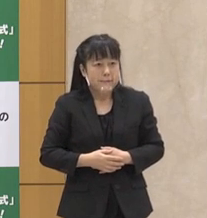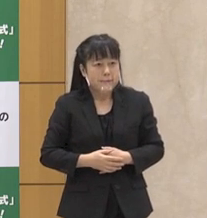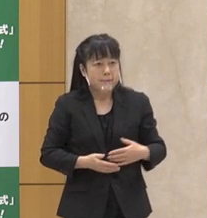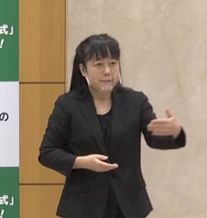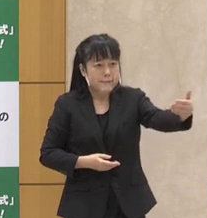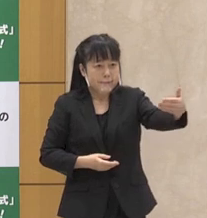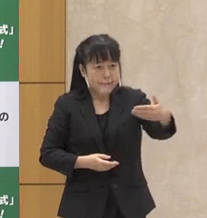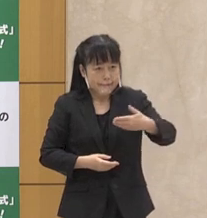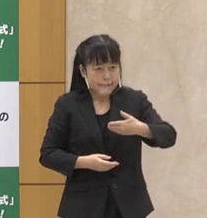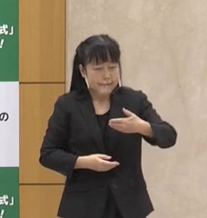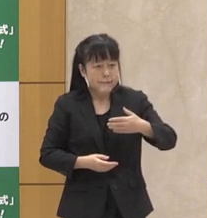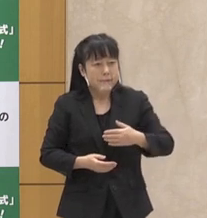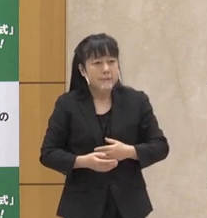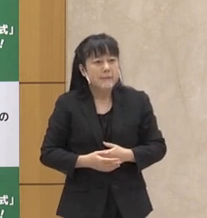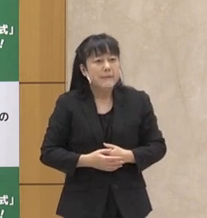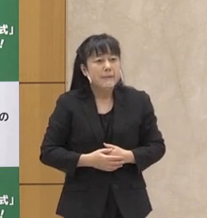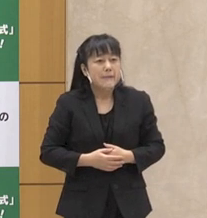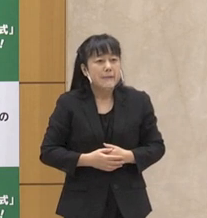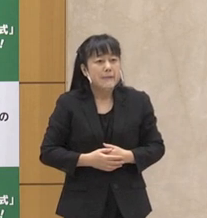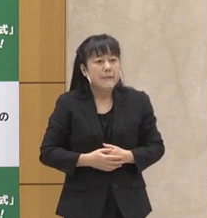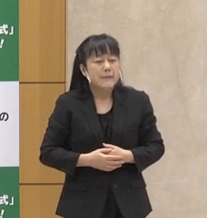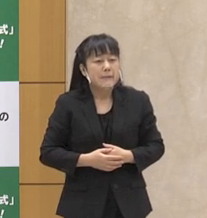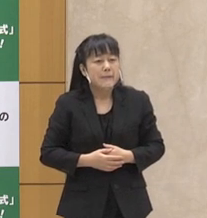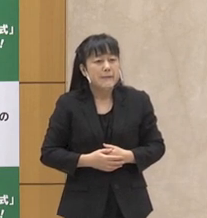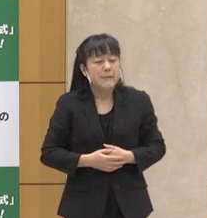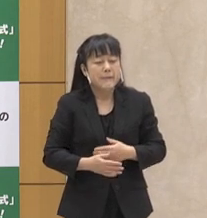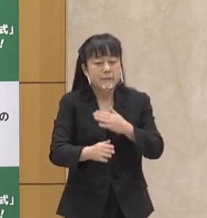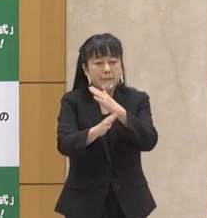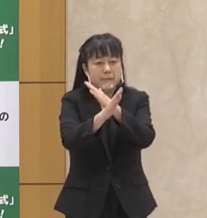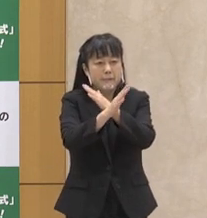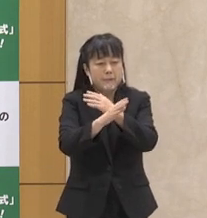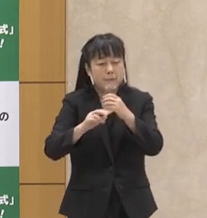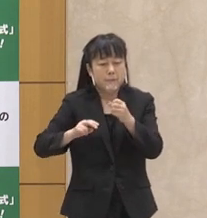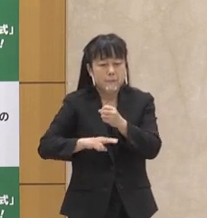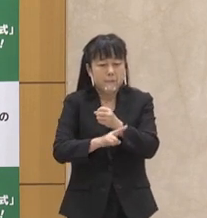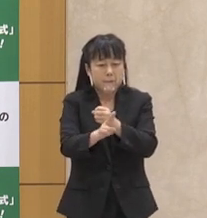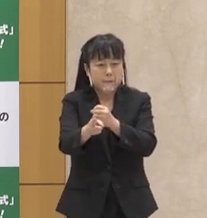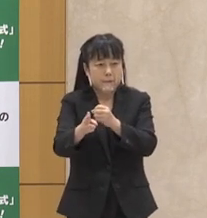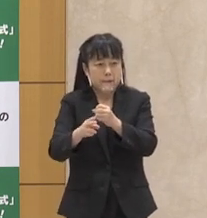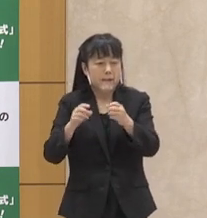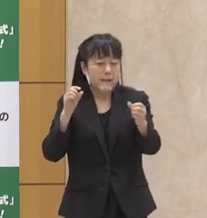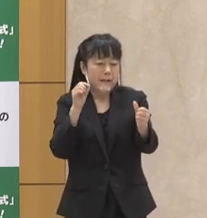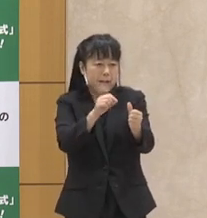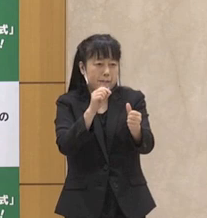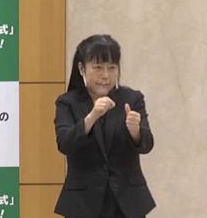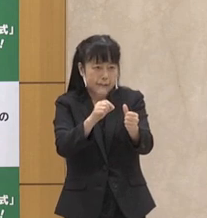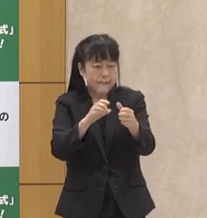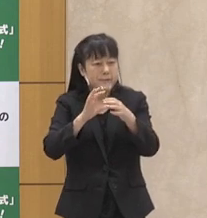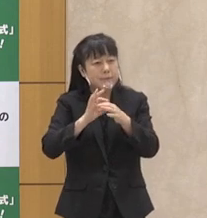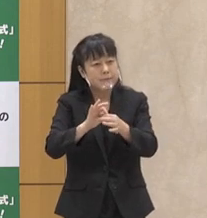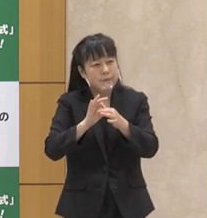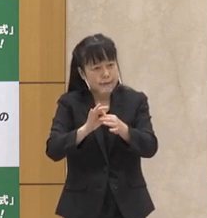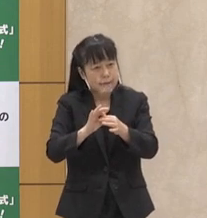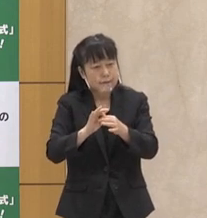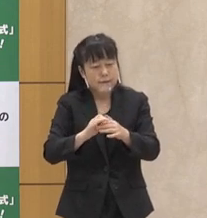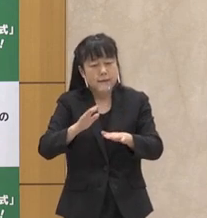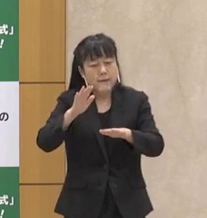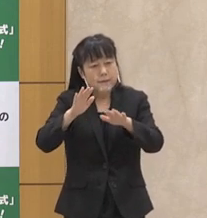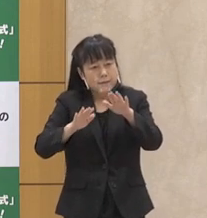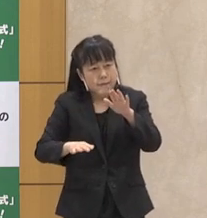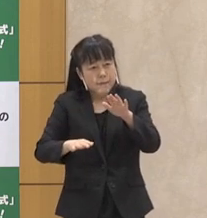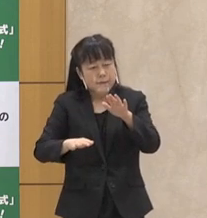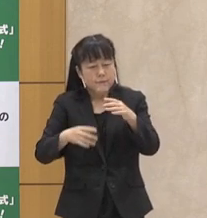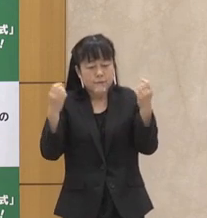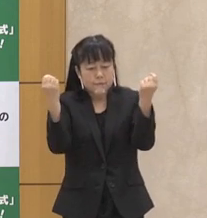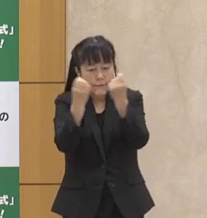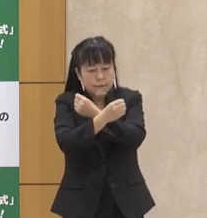高知県の前川です。ノーコロナ、コロナハラスメントに関してなんですけれども、差別偏見が広がっ